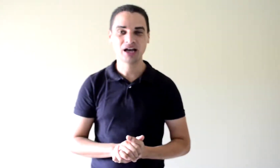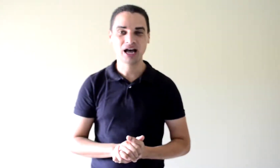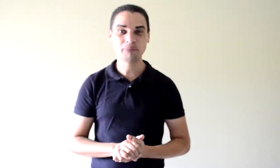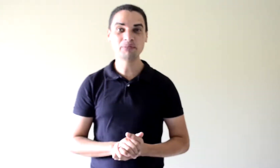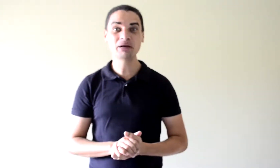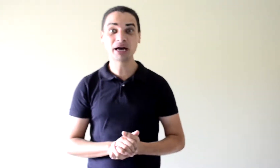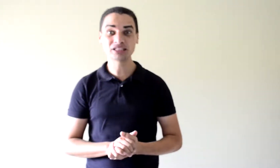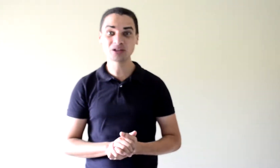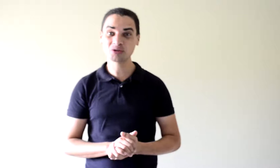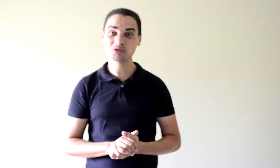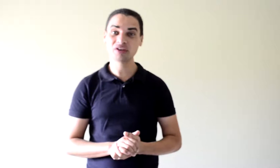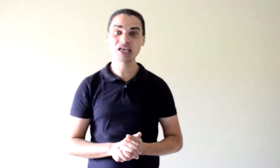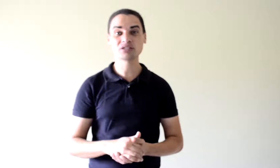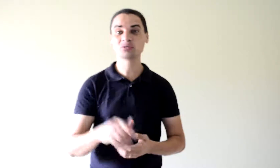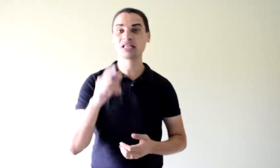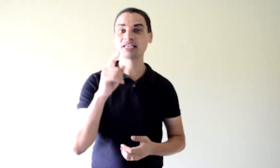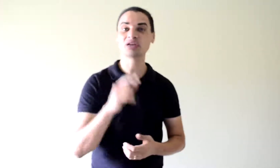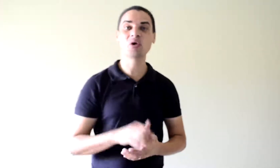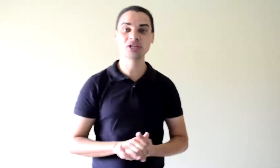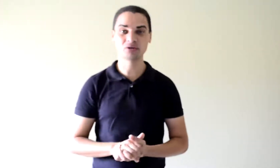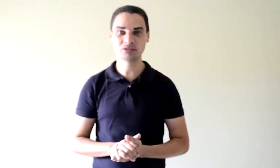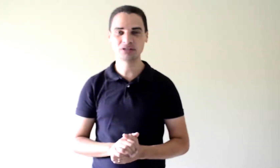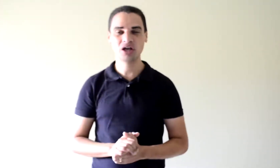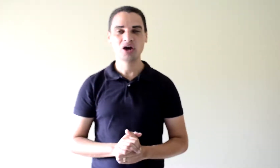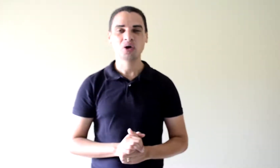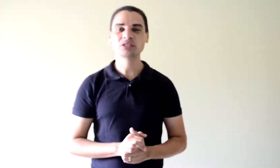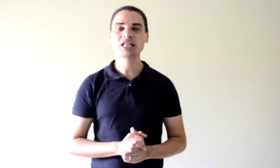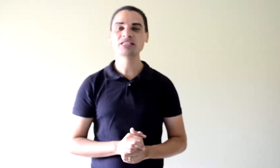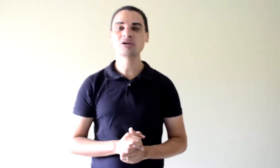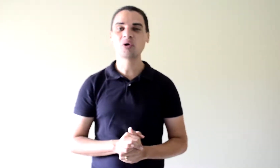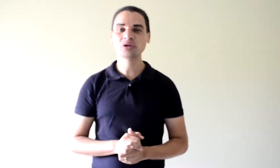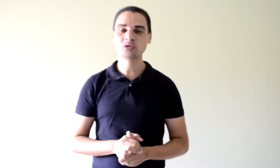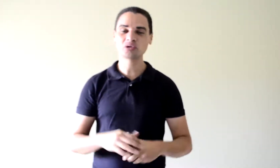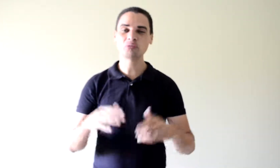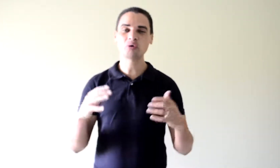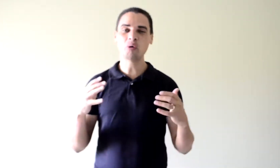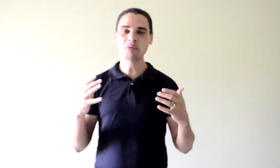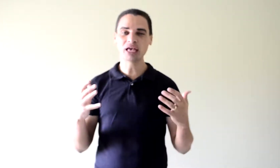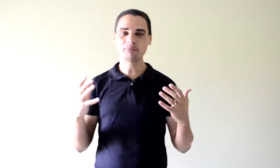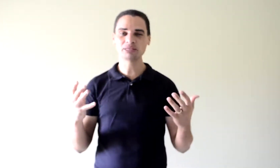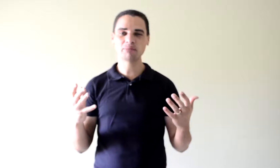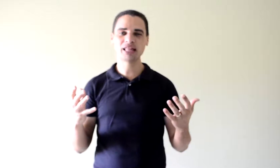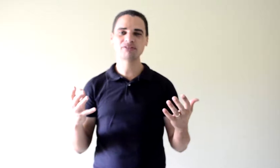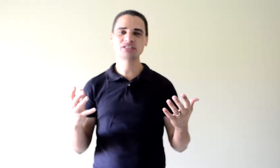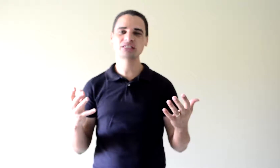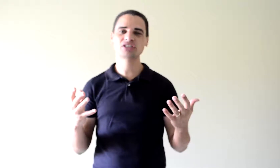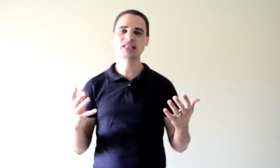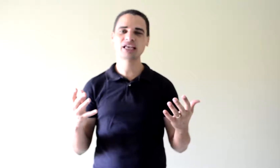A primeira parte que nós vamos ver são os sinais icônicos. Os sinais icônicos, como a mesma palavra disse, já tem a ver